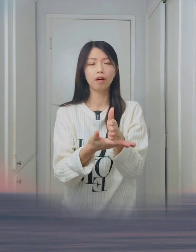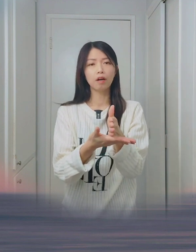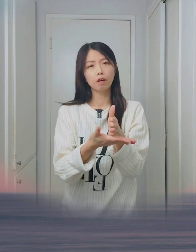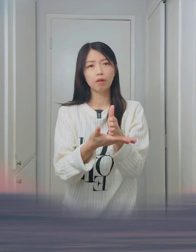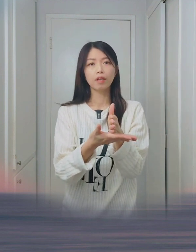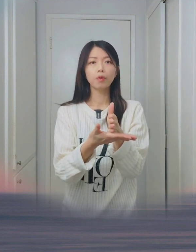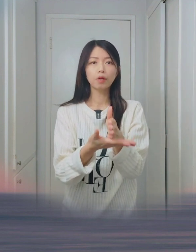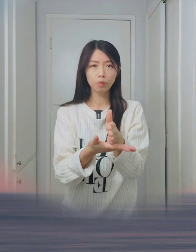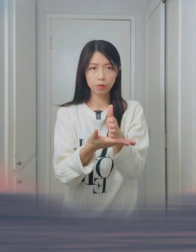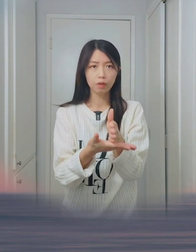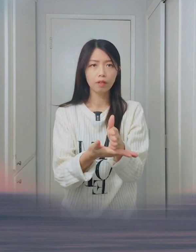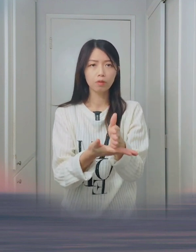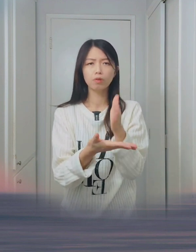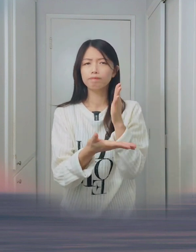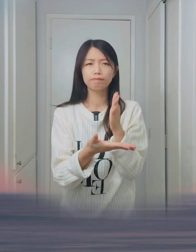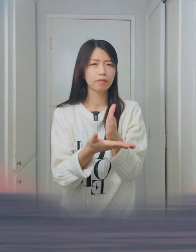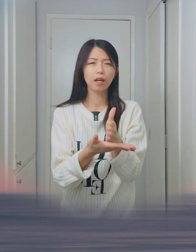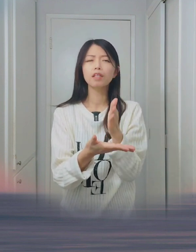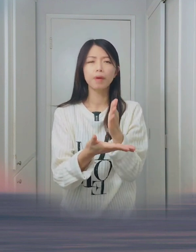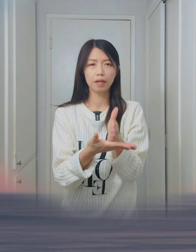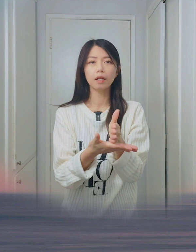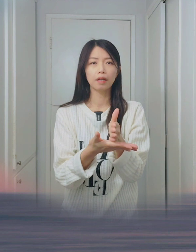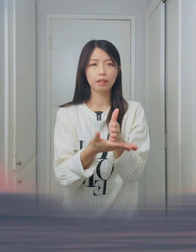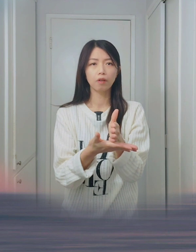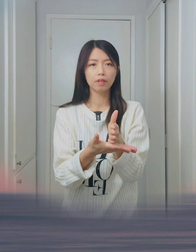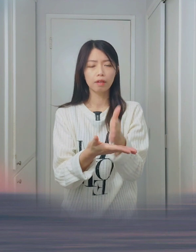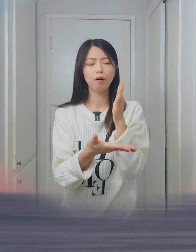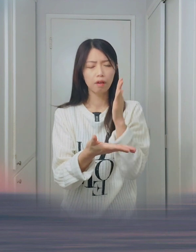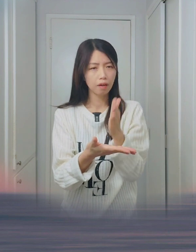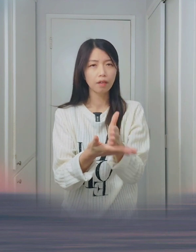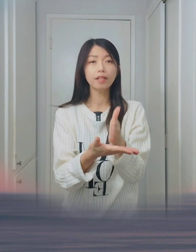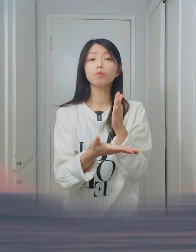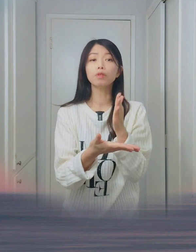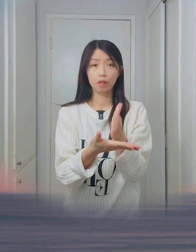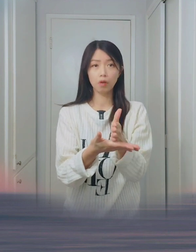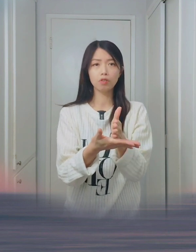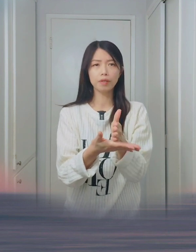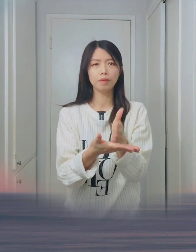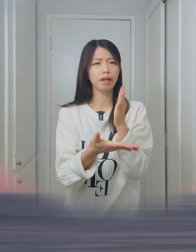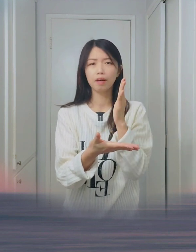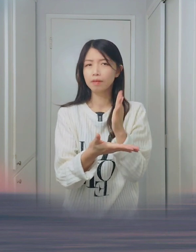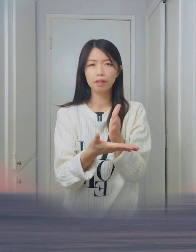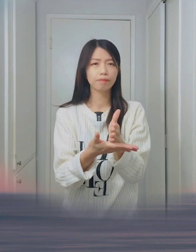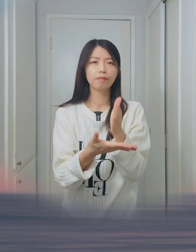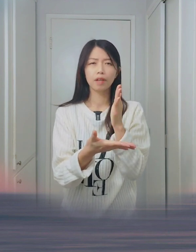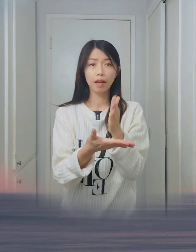수어인데요. 이때 표정을 좀 부드럽게 하시고 하지 말아달라는 그런 뜻에서 살짝 부드럽게 쳐주시면